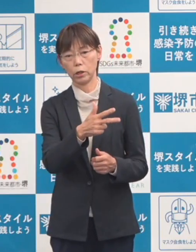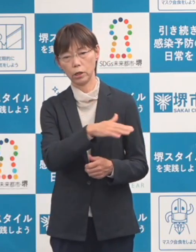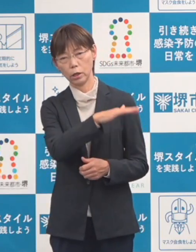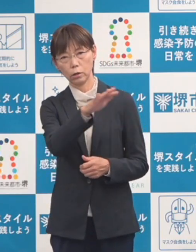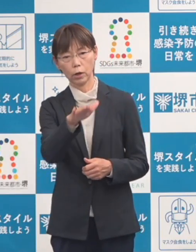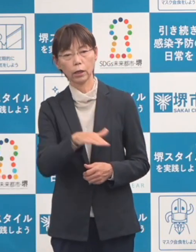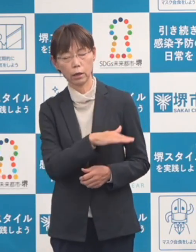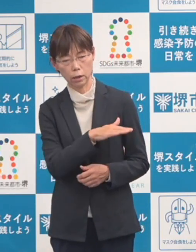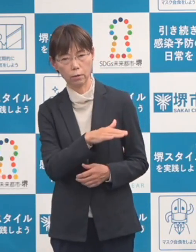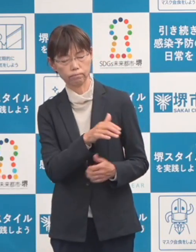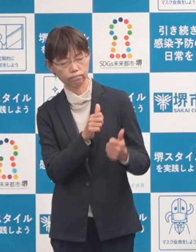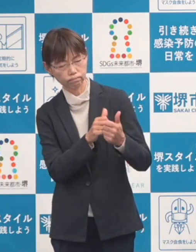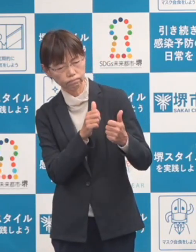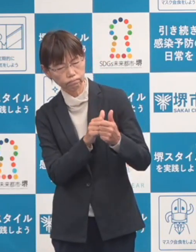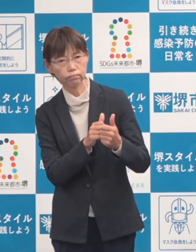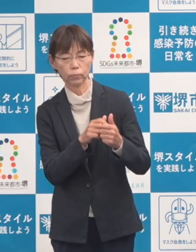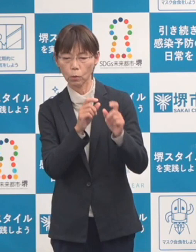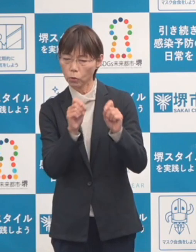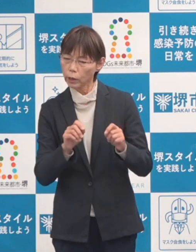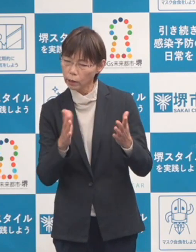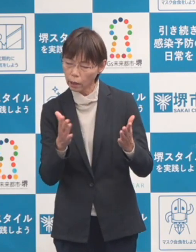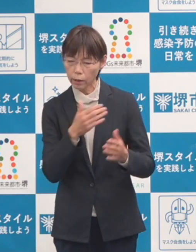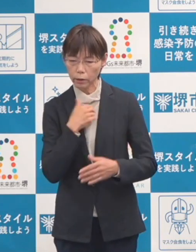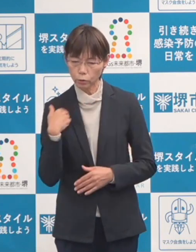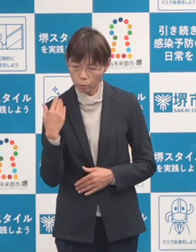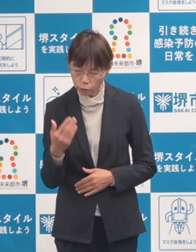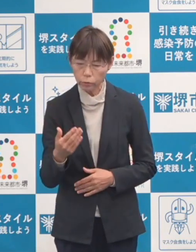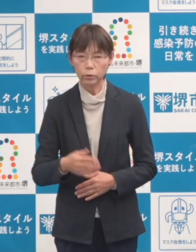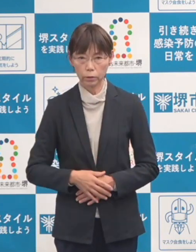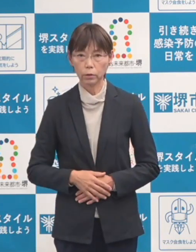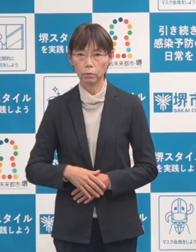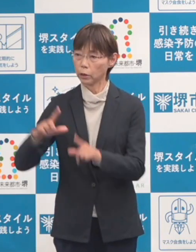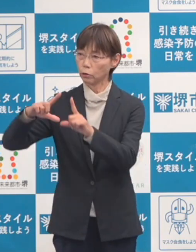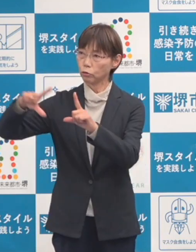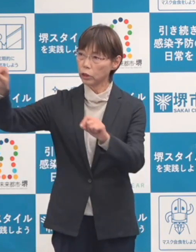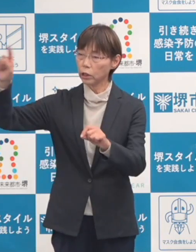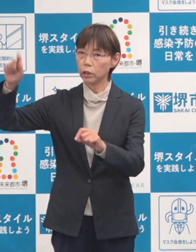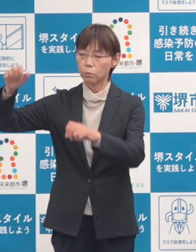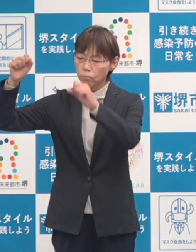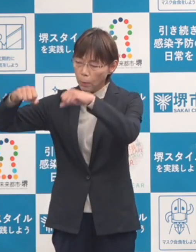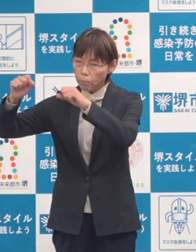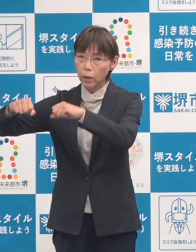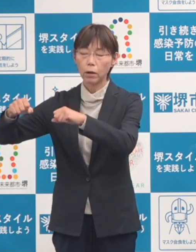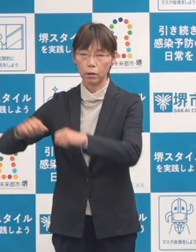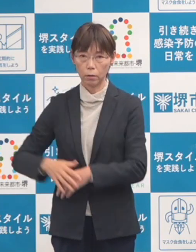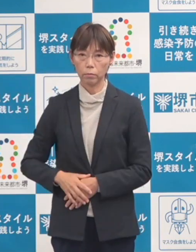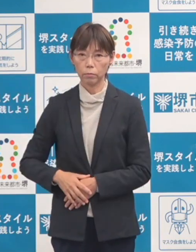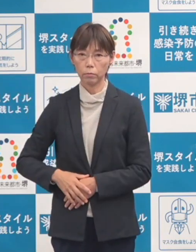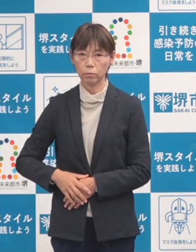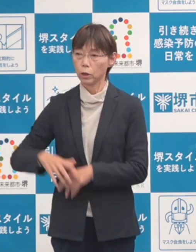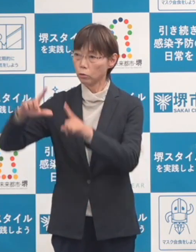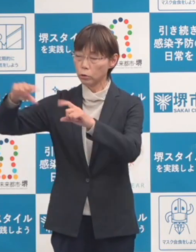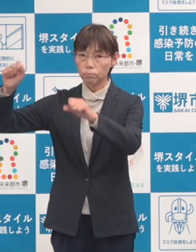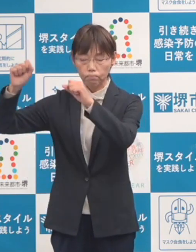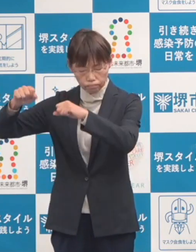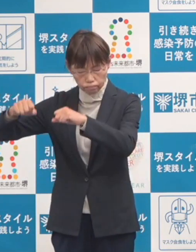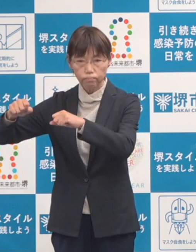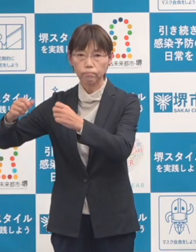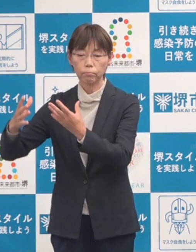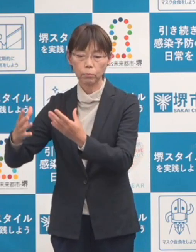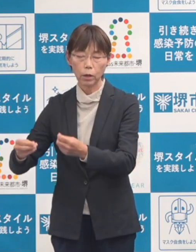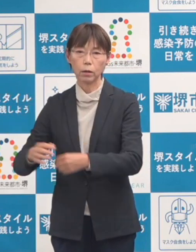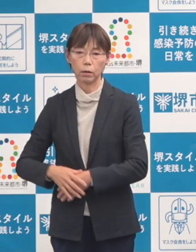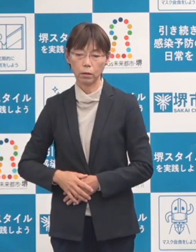を聞きして問題がないかどうか、そして国にも確認をしました。国にも確認をして、それ